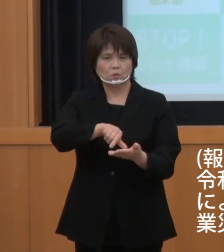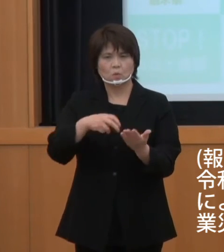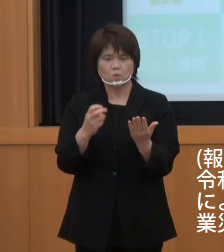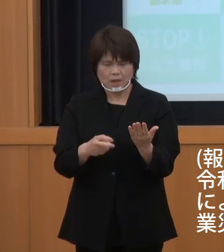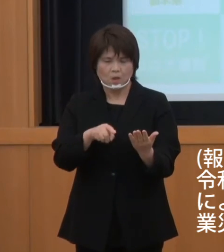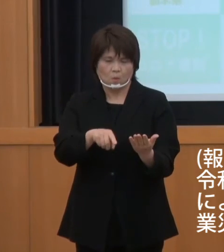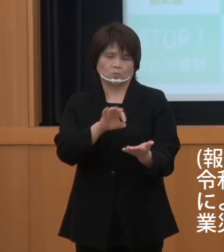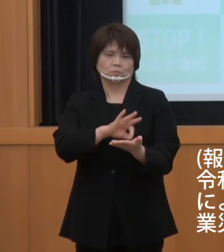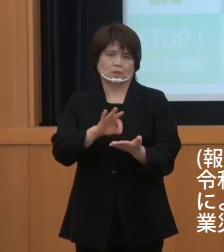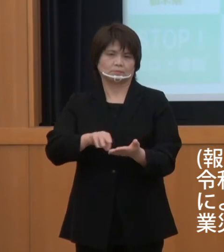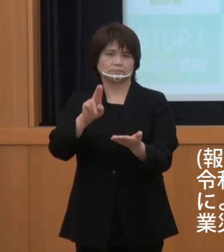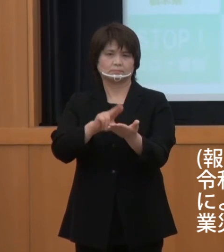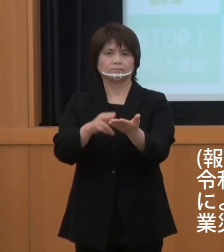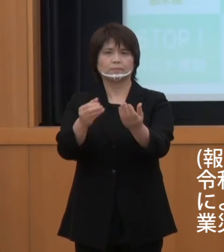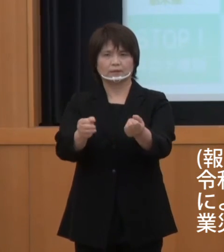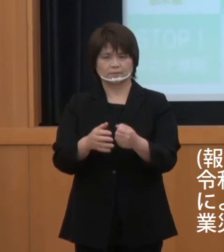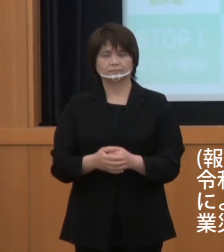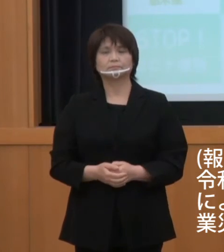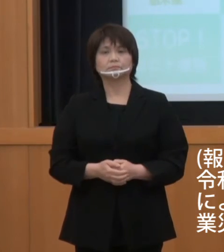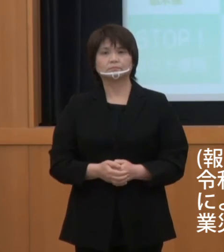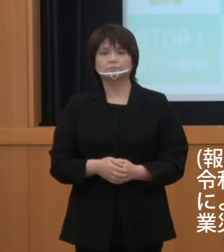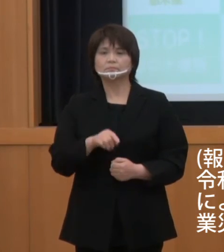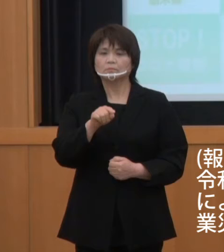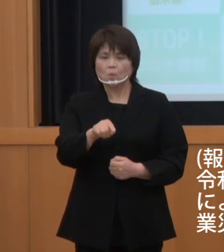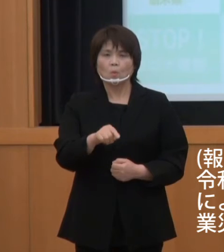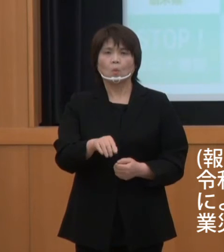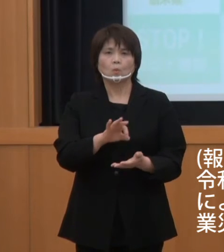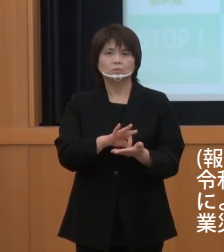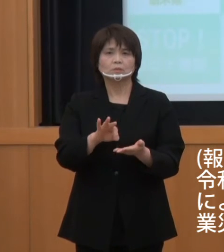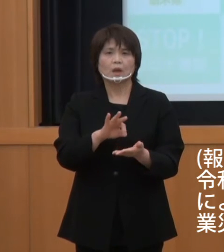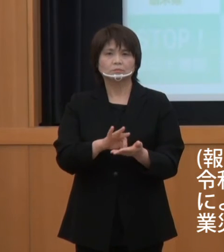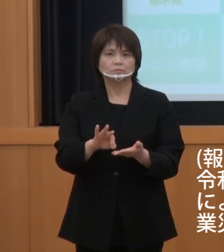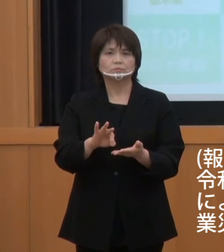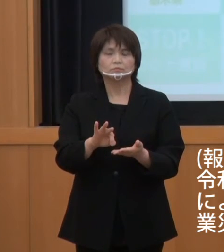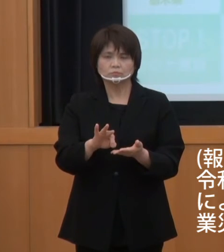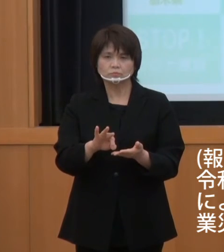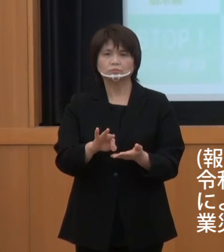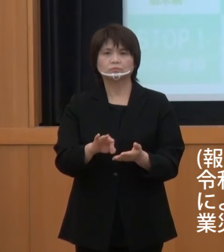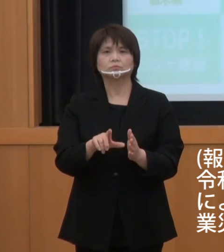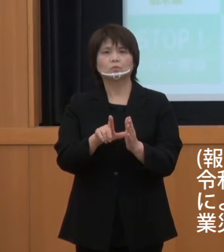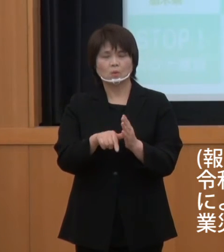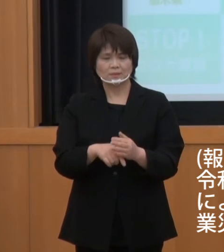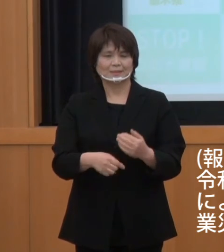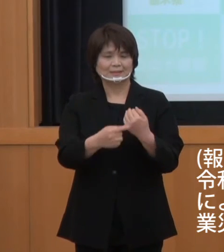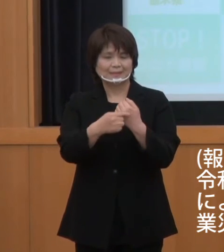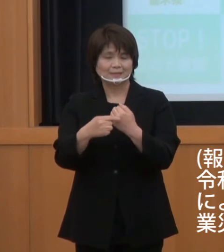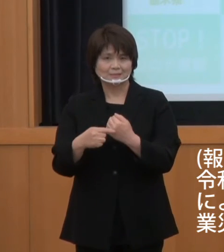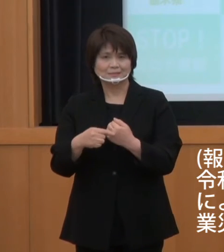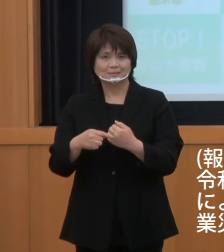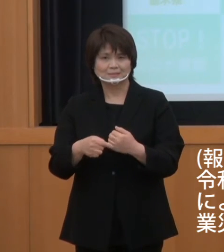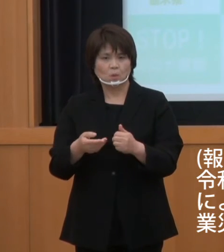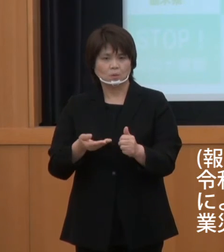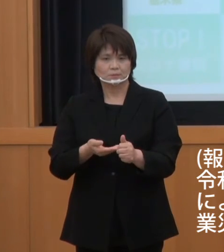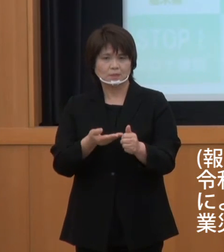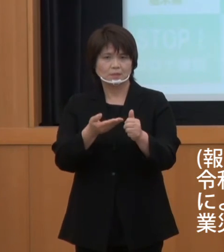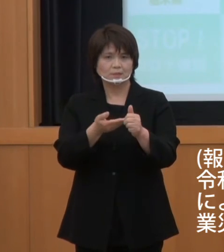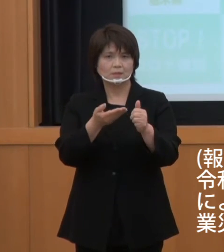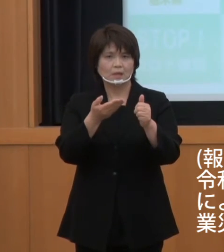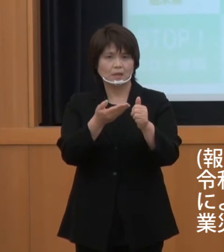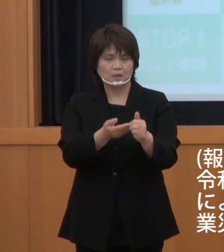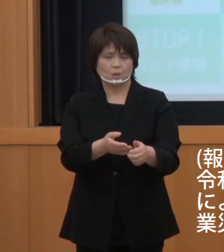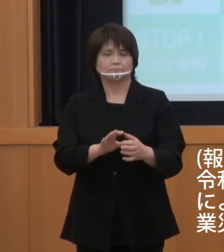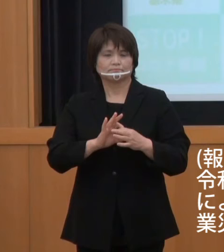用いたしました。条例の適用によりまして、梨の生産を維持・